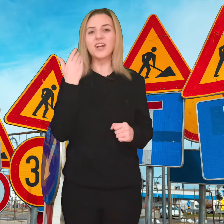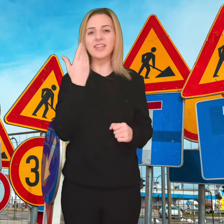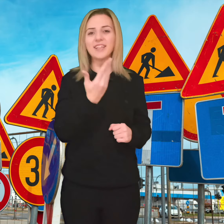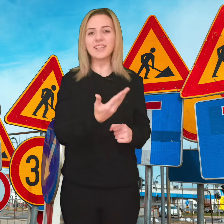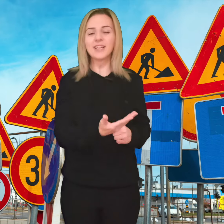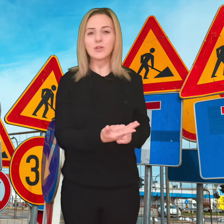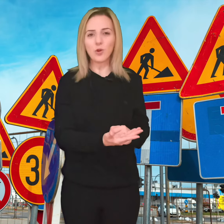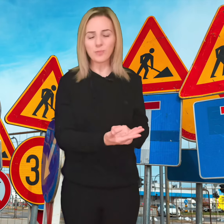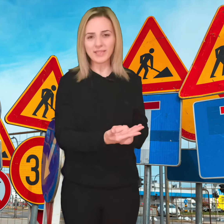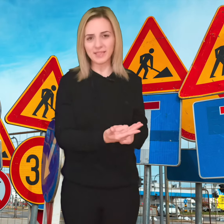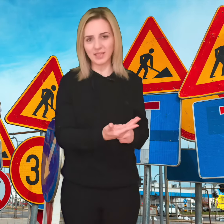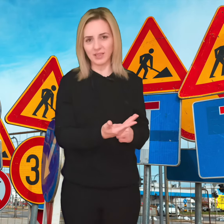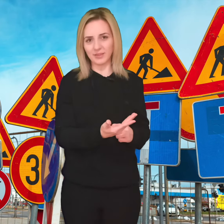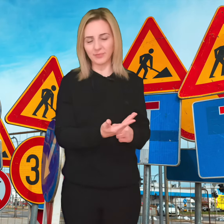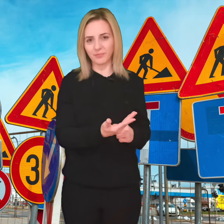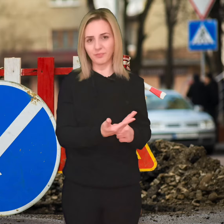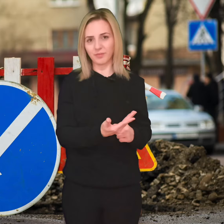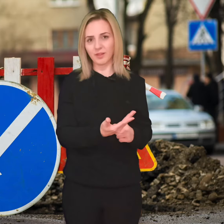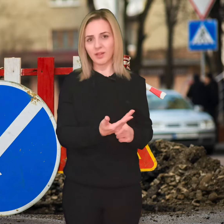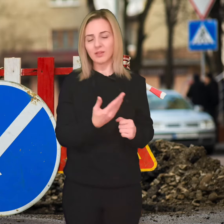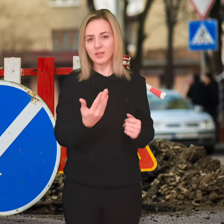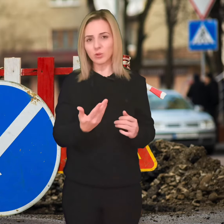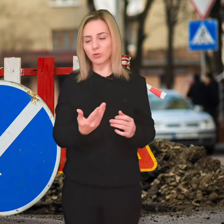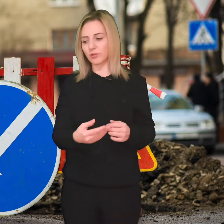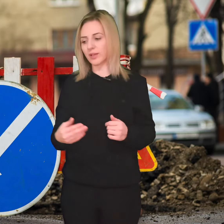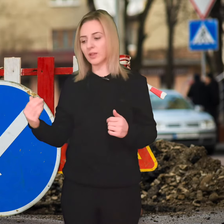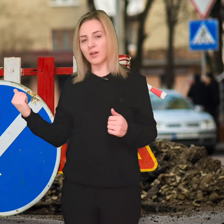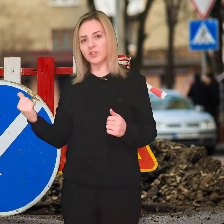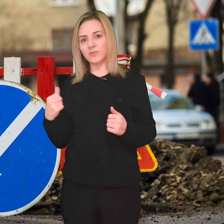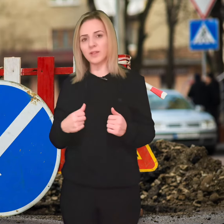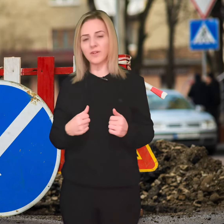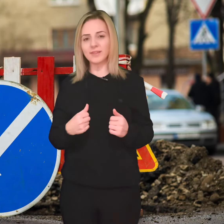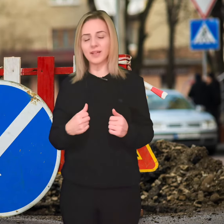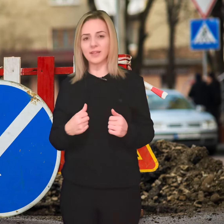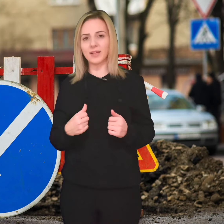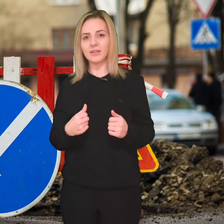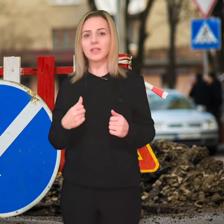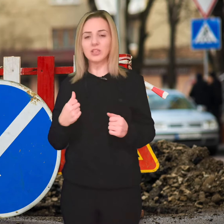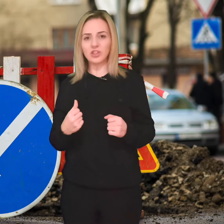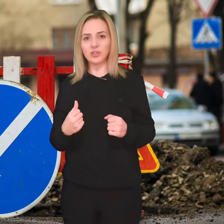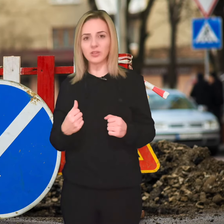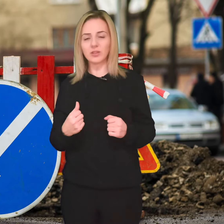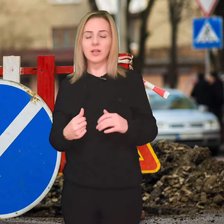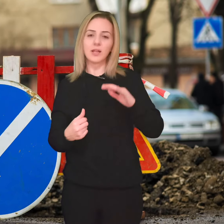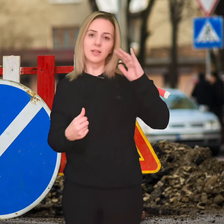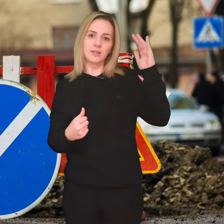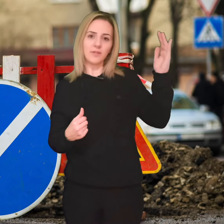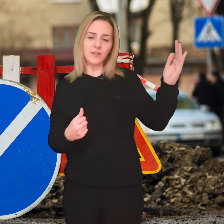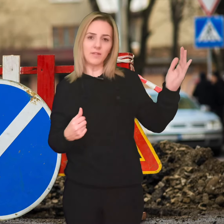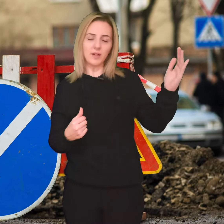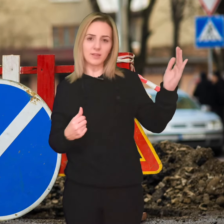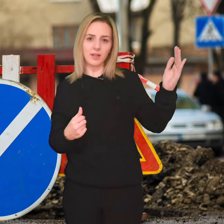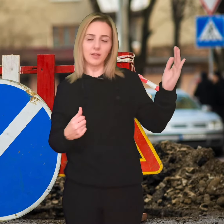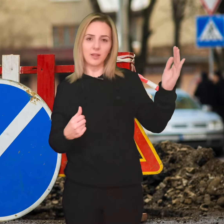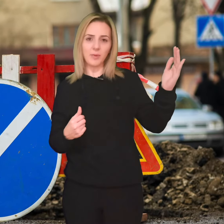trafik işaretlerini görmesini sağlar. Nasıl görür onlar da? Aracın yine farından gelen ışık